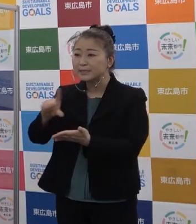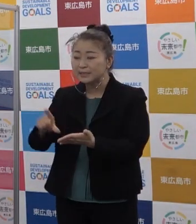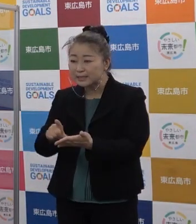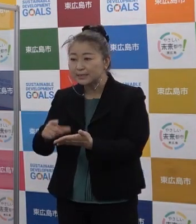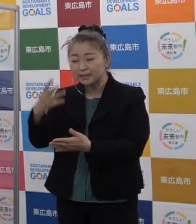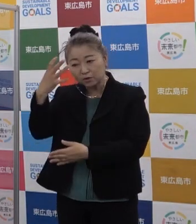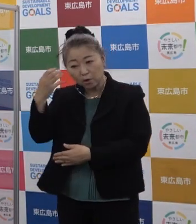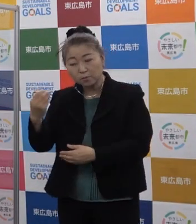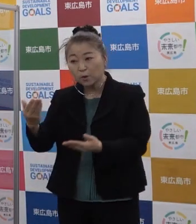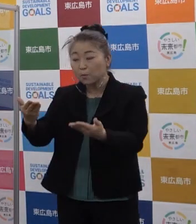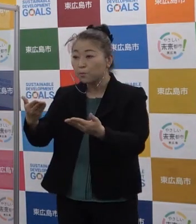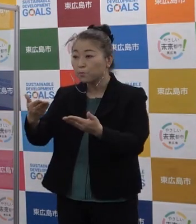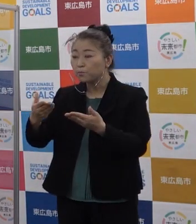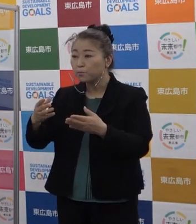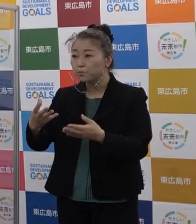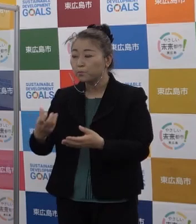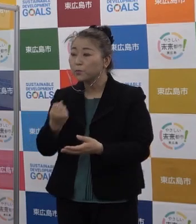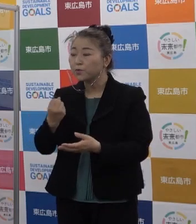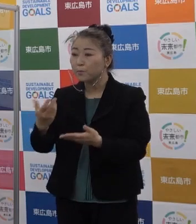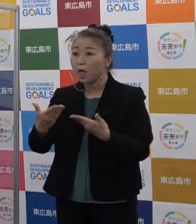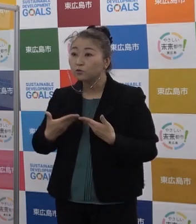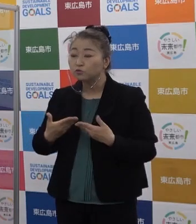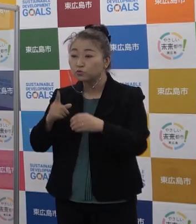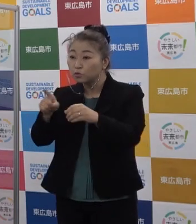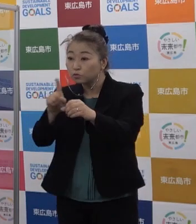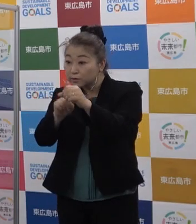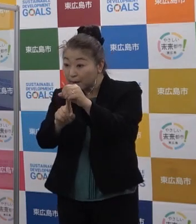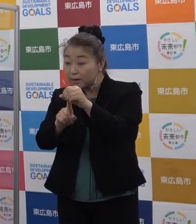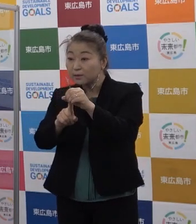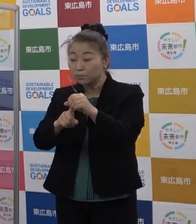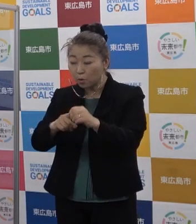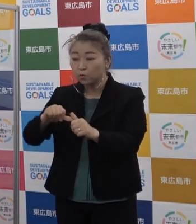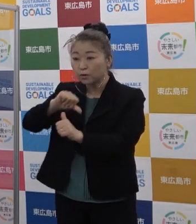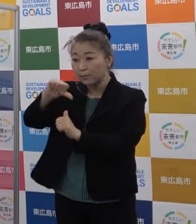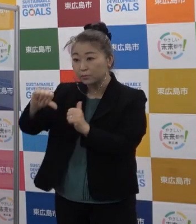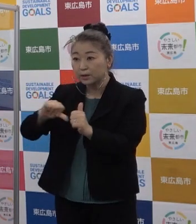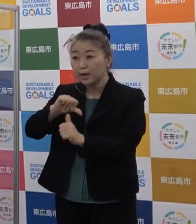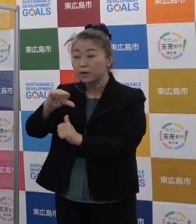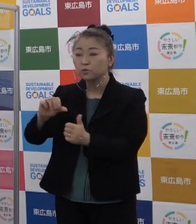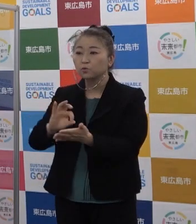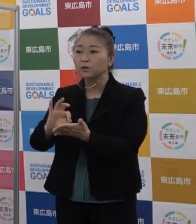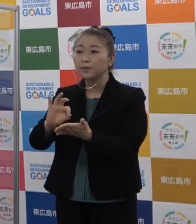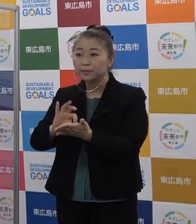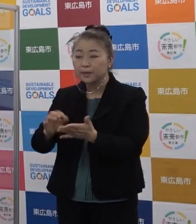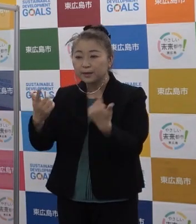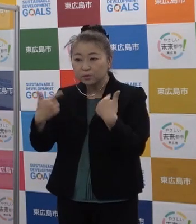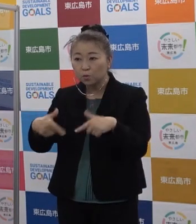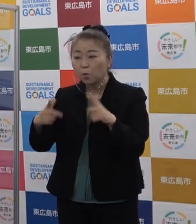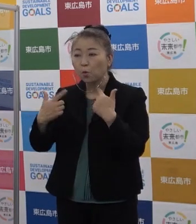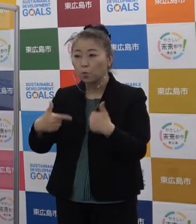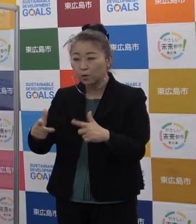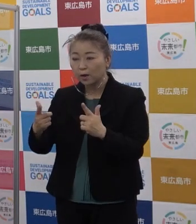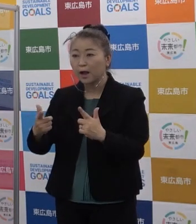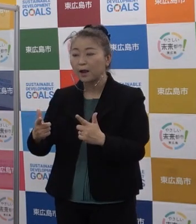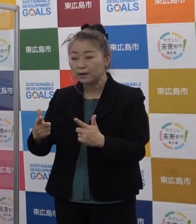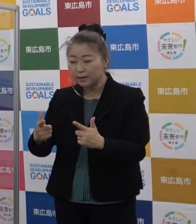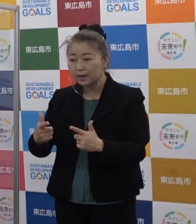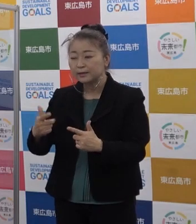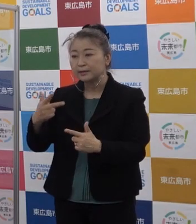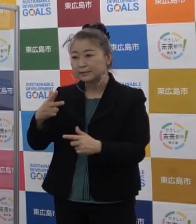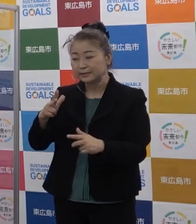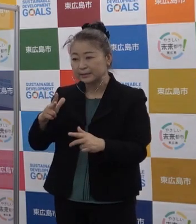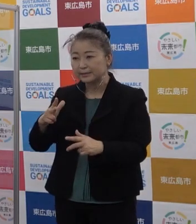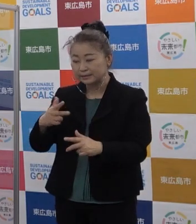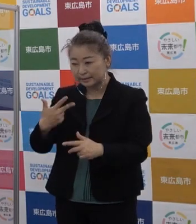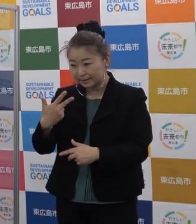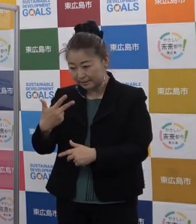ってもらうという意味からも、こういうアプリケーションを使う中で、日頃から市政に対する関心なども